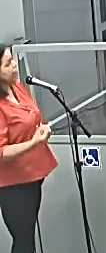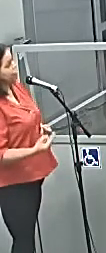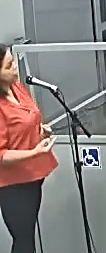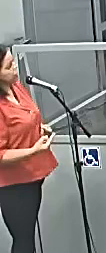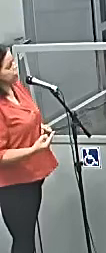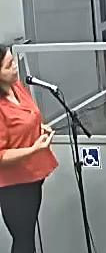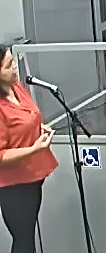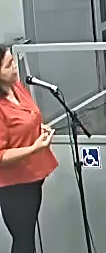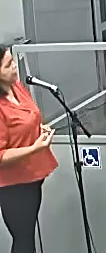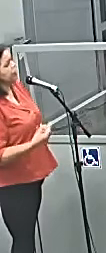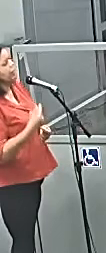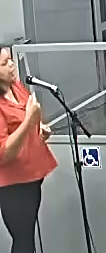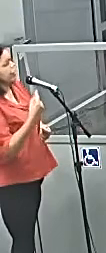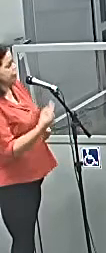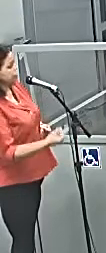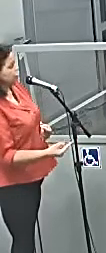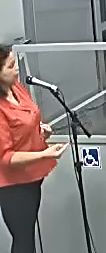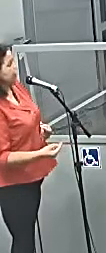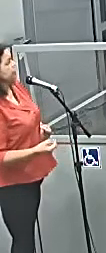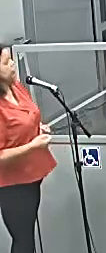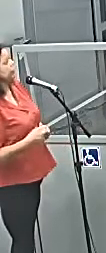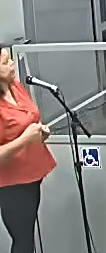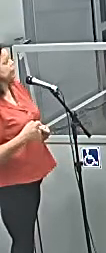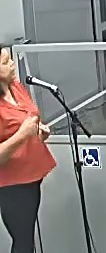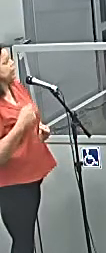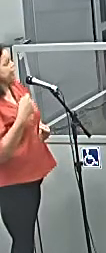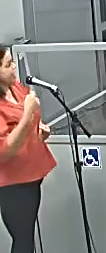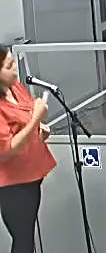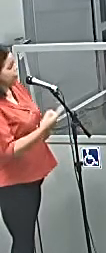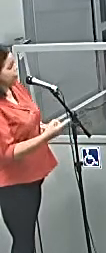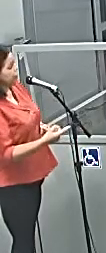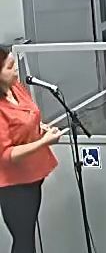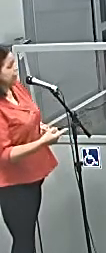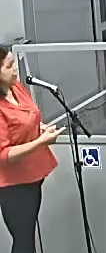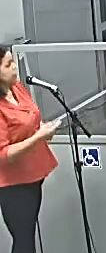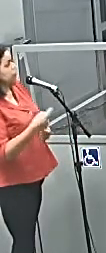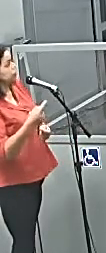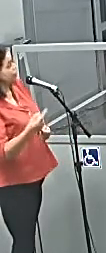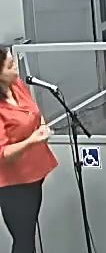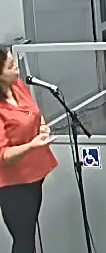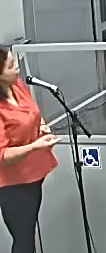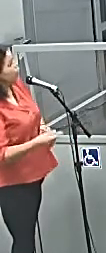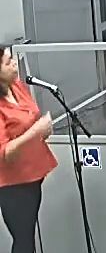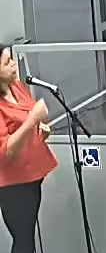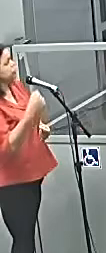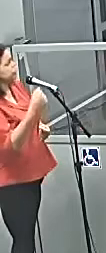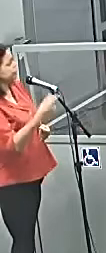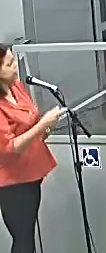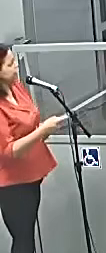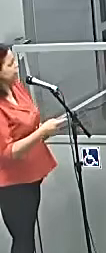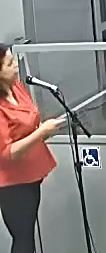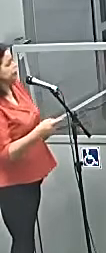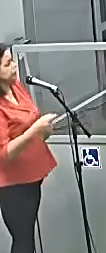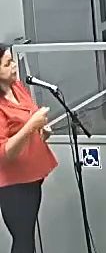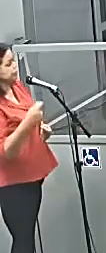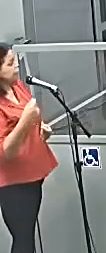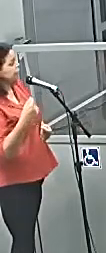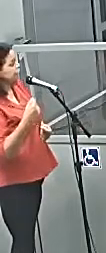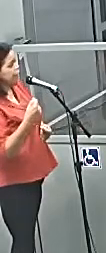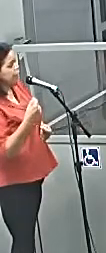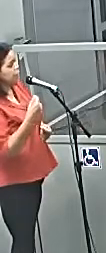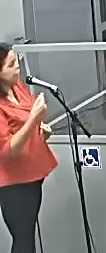ligada à falta de comunicação à falta de comunicação da família a falta de comunicação dos órgãos públicos nos privados